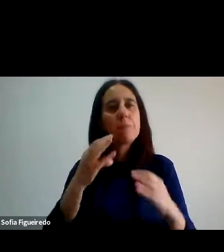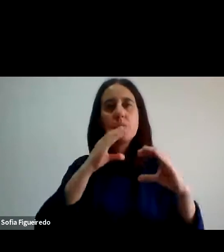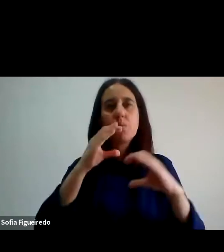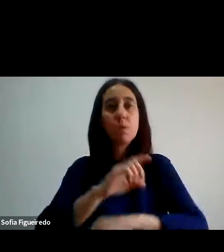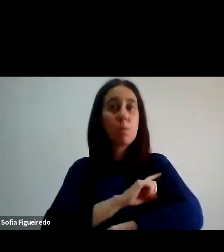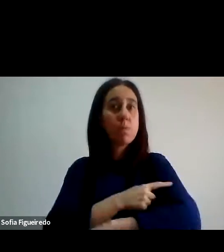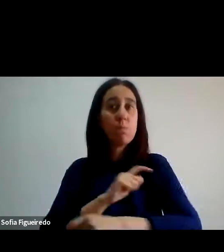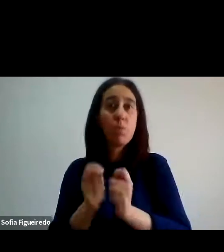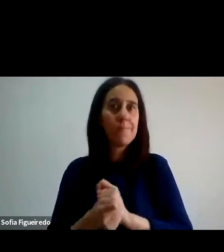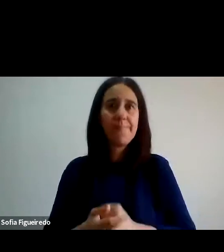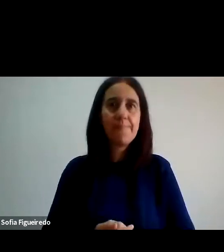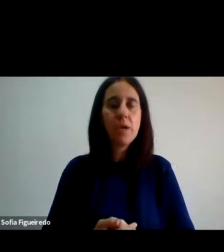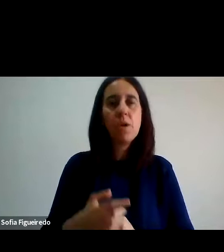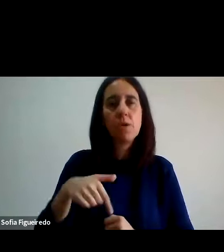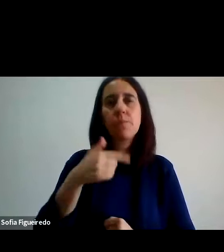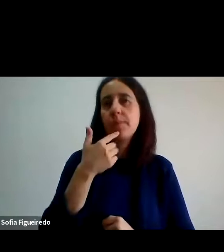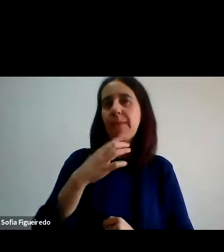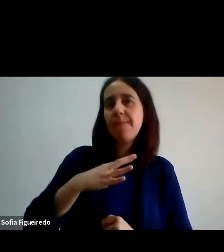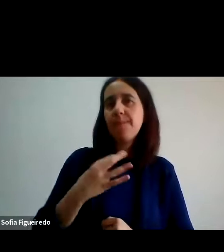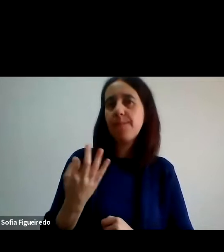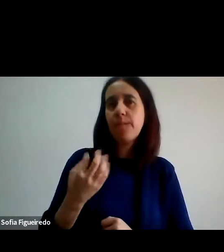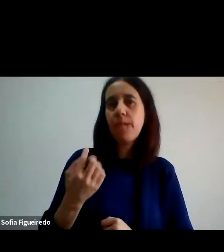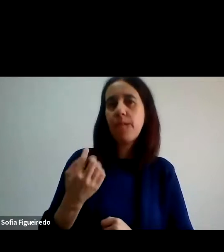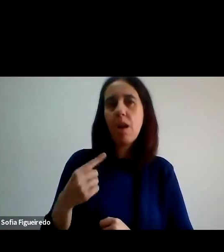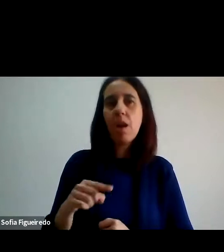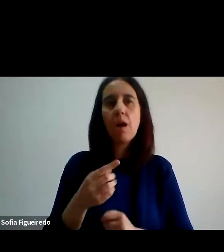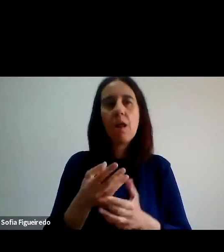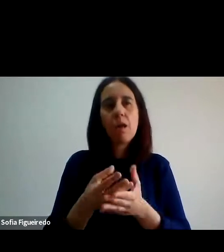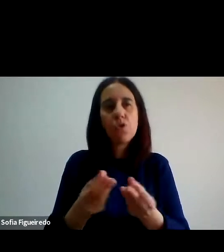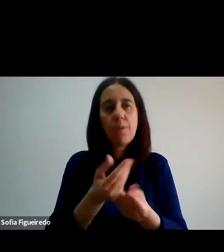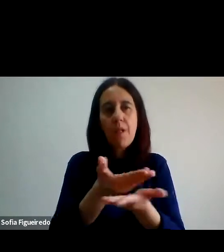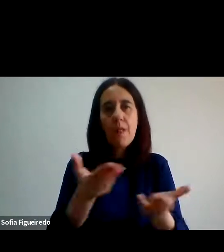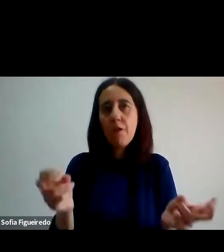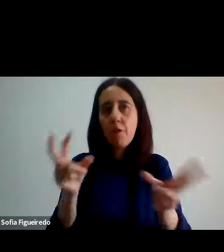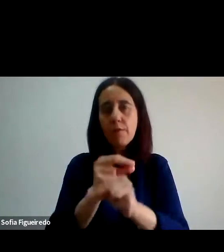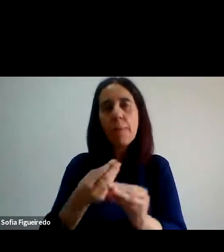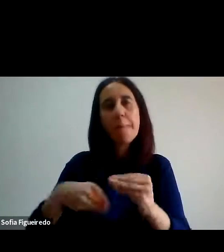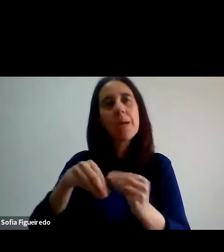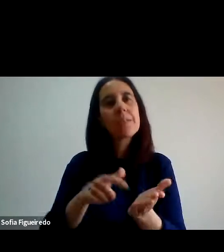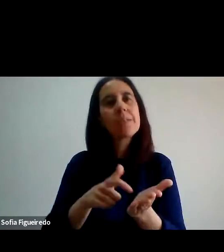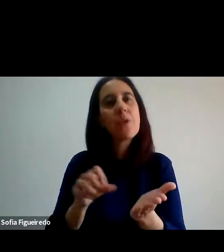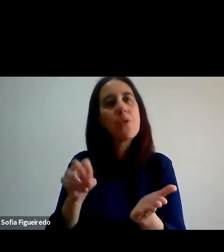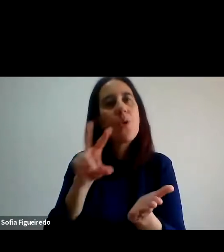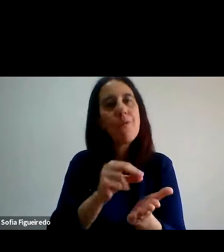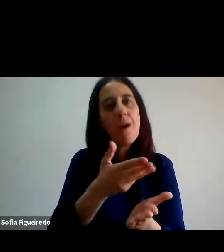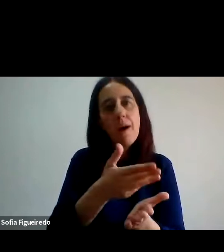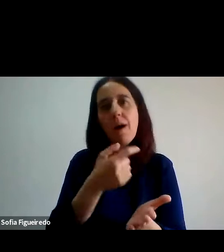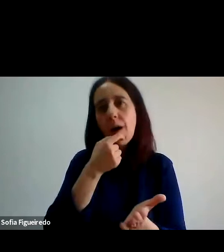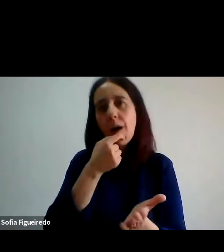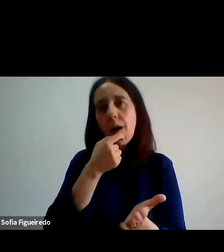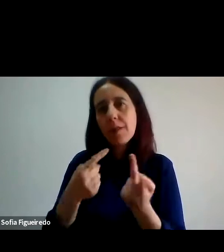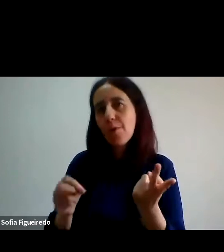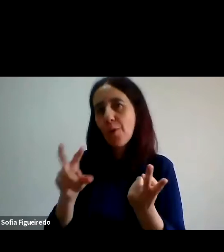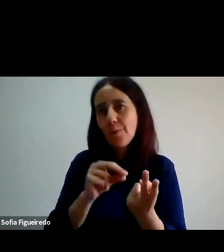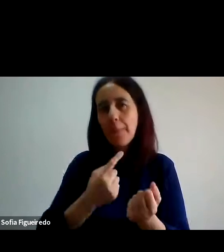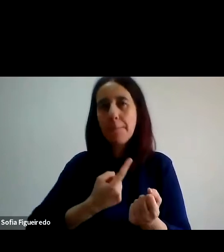mudou. Nós temos que perceber que, efetivamente, temos aqui novos instrumentos, mas também novas necessidades, novos requisitos que temos que